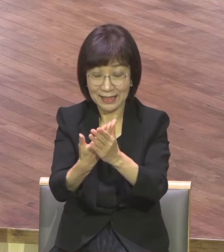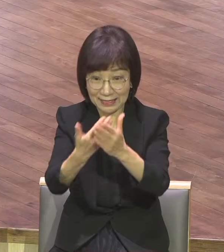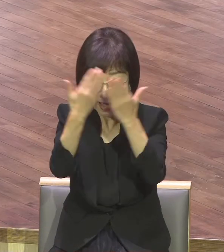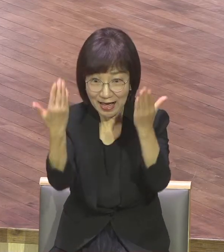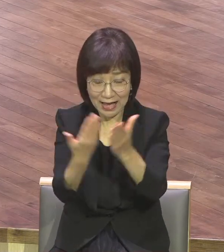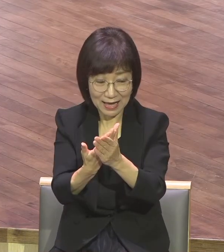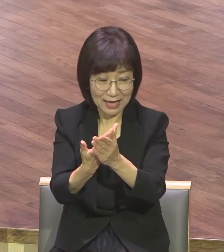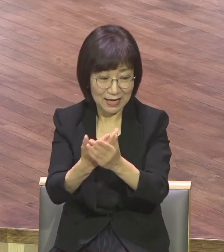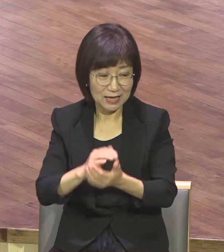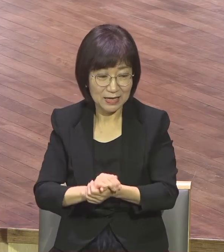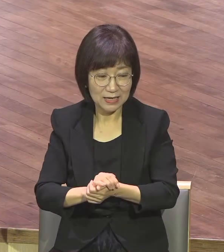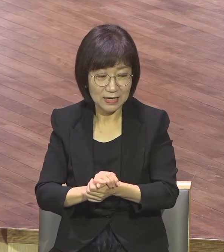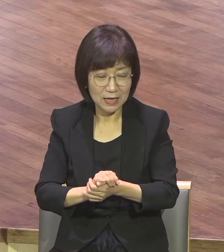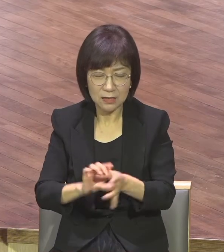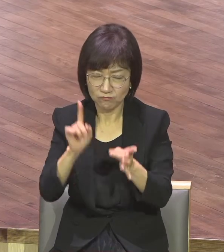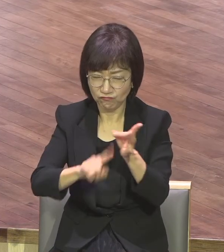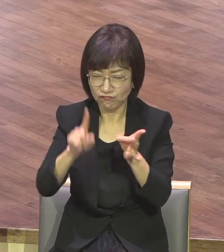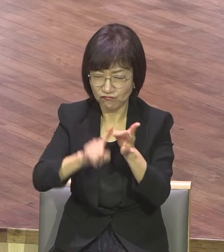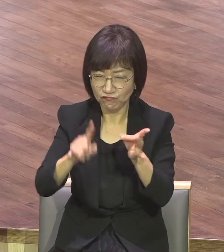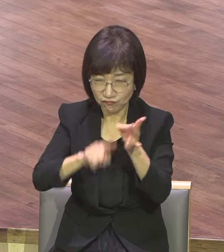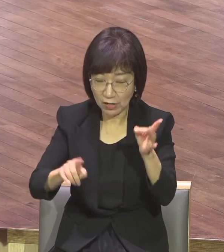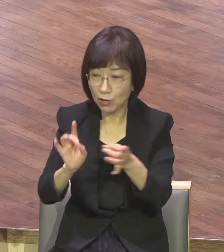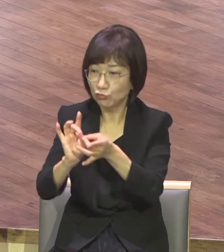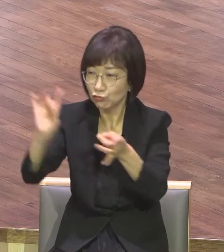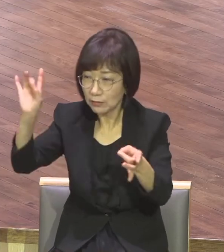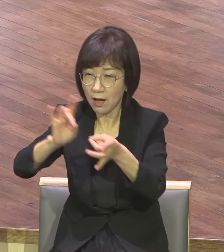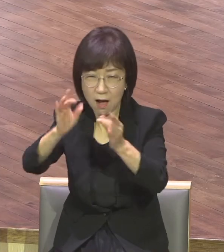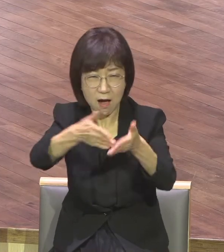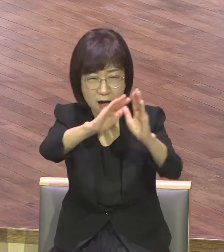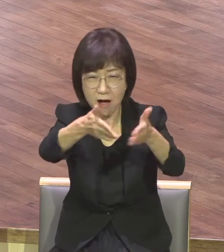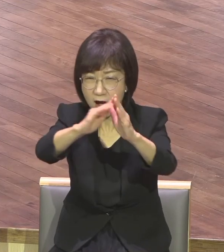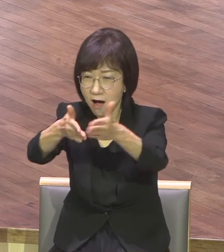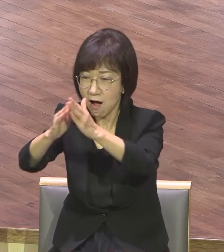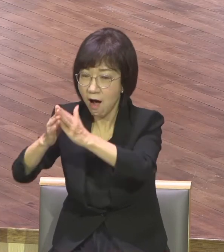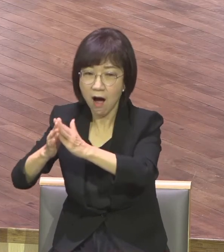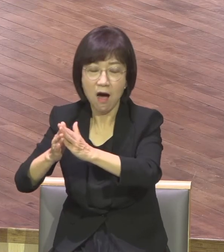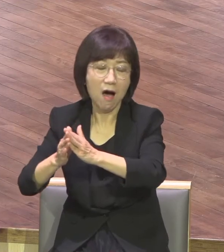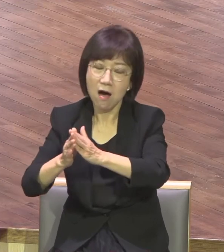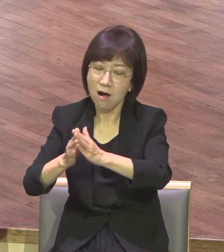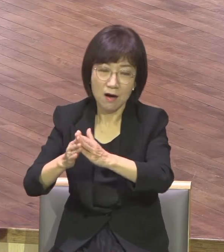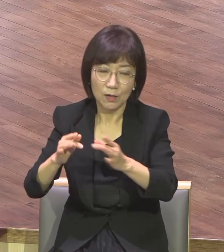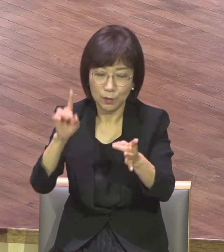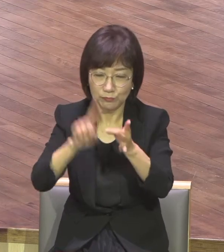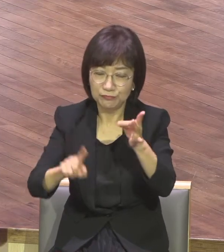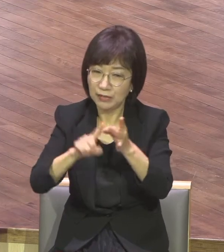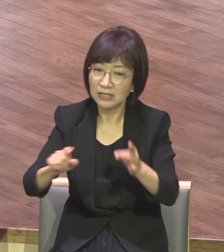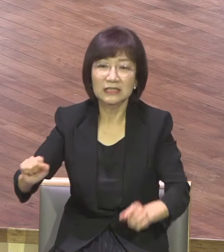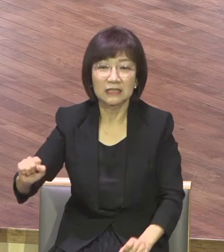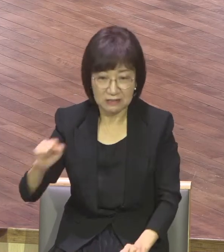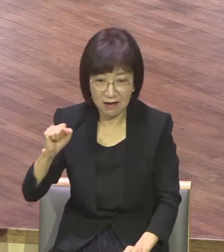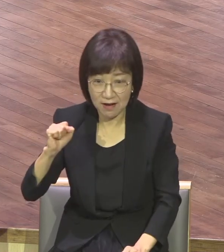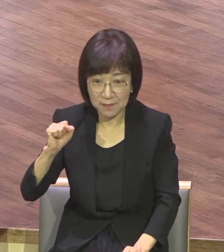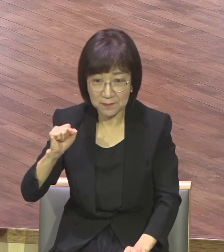호텔 어느 부분이 다 우상을 다 세워놓을 정도로 그렇게 불교 문화 그리고